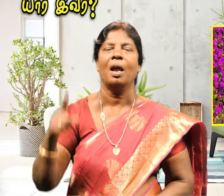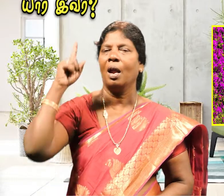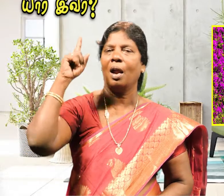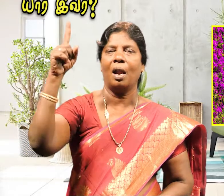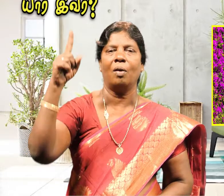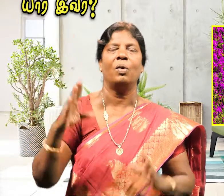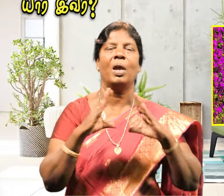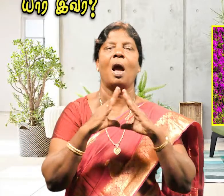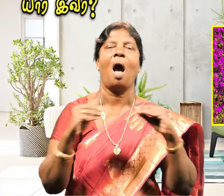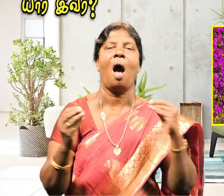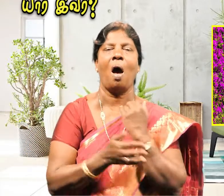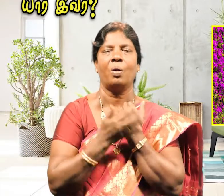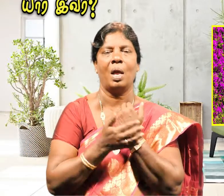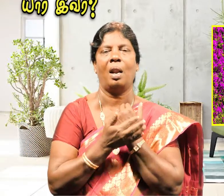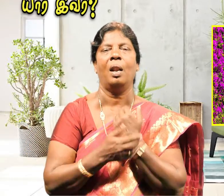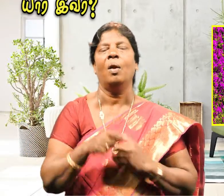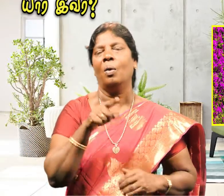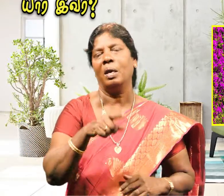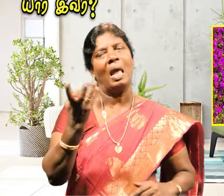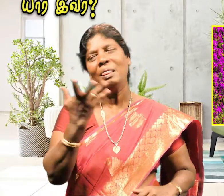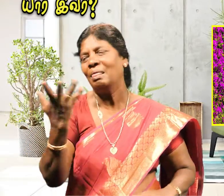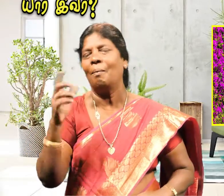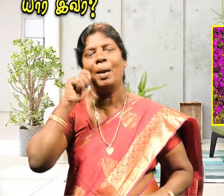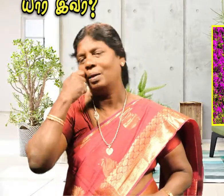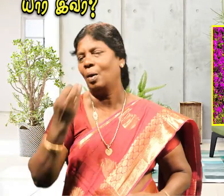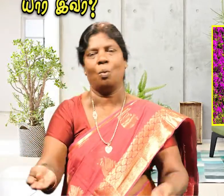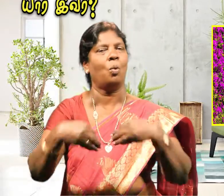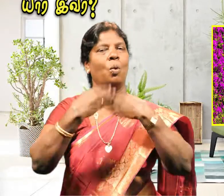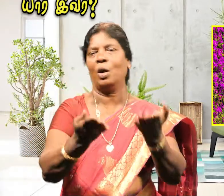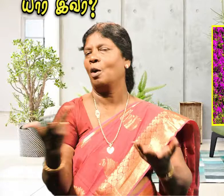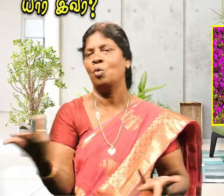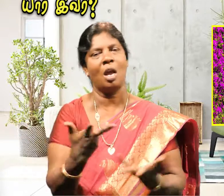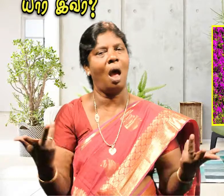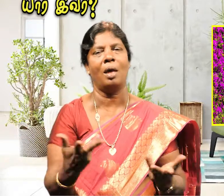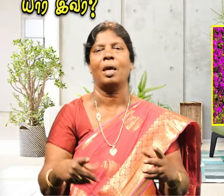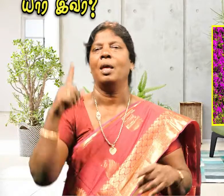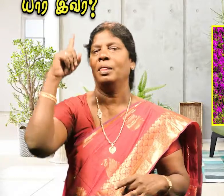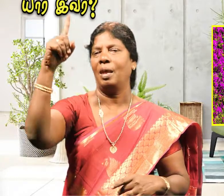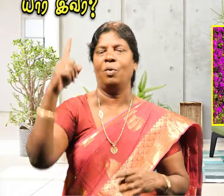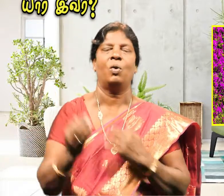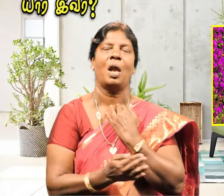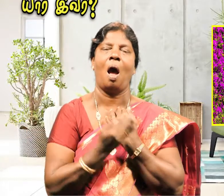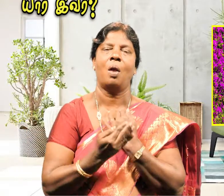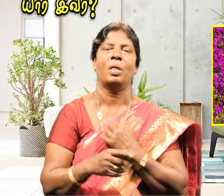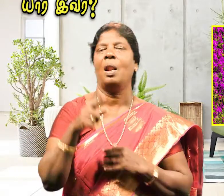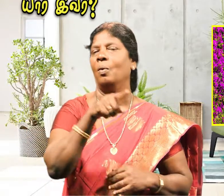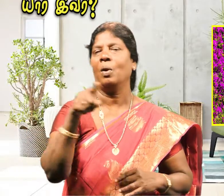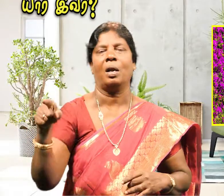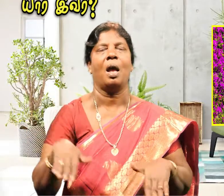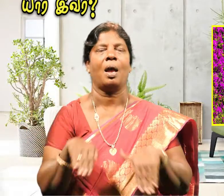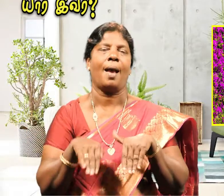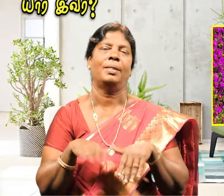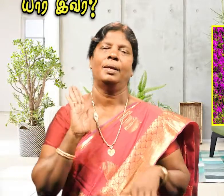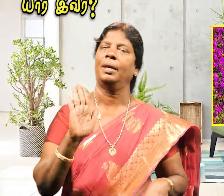உங்களுக்கு கடவுளின் ஆறுதல், எந்த மனிதனும் கொடுக்க முடியாத கடவுளின் ஆறுதல்